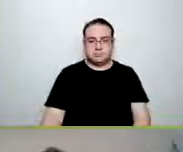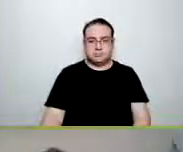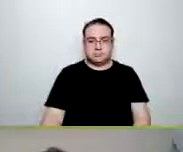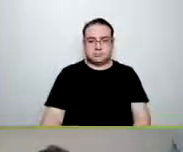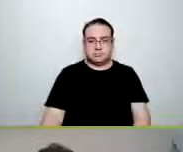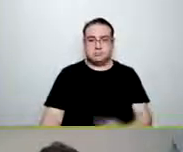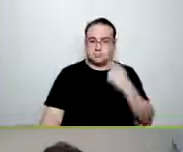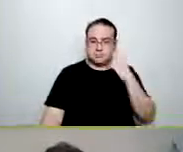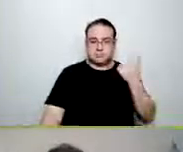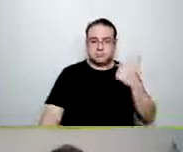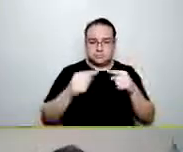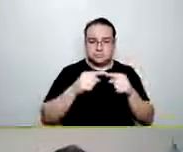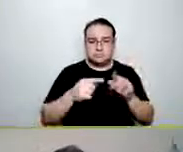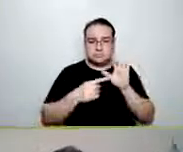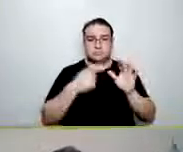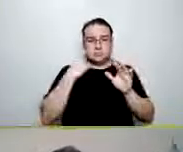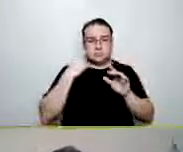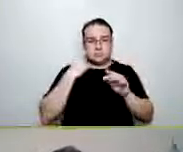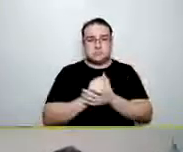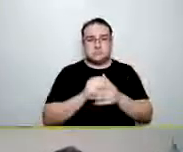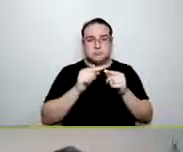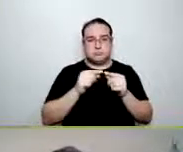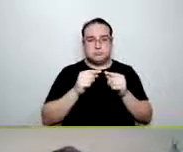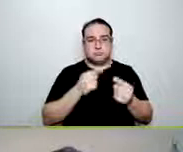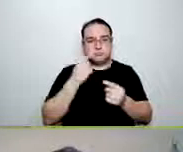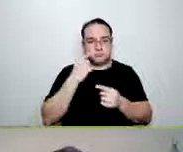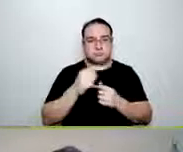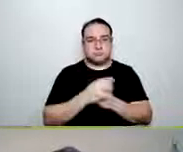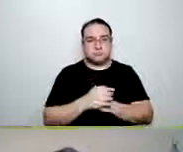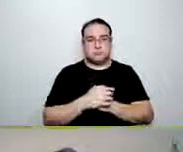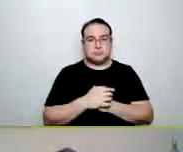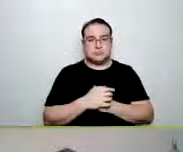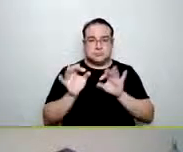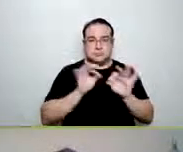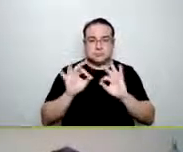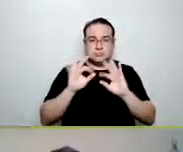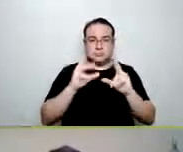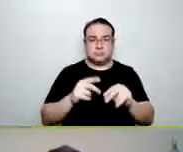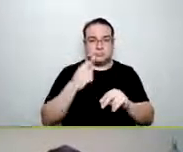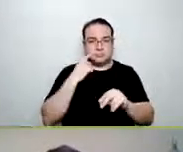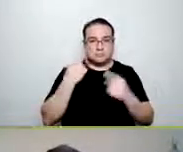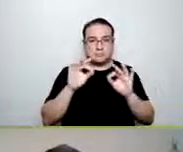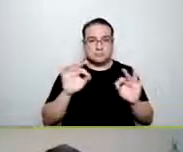Bruna Franqueto, de novo, está na liderança de organizar e colocar em.